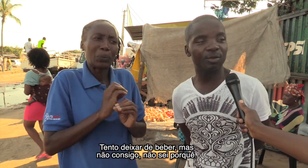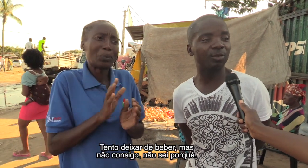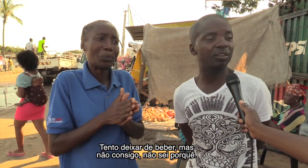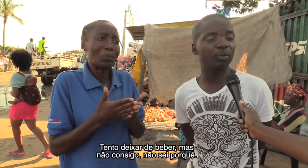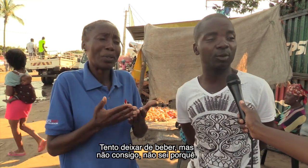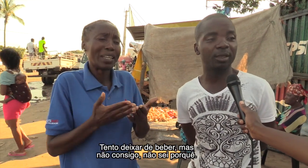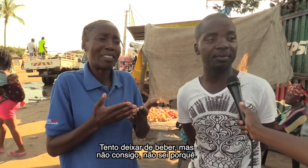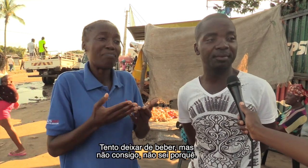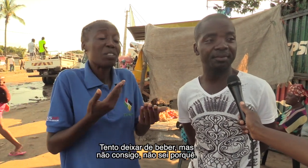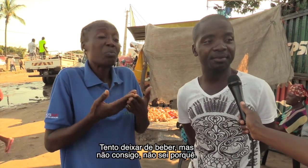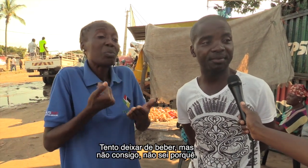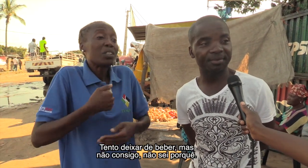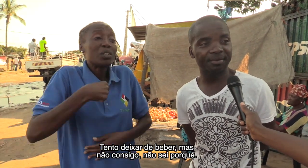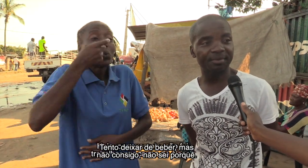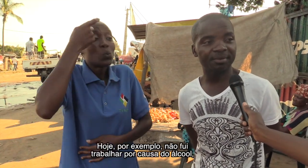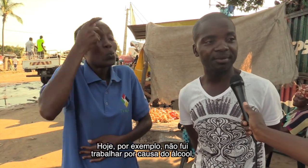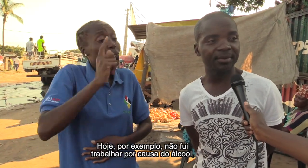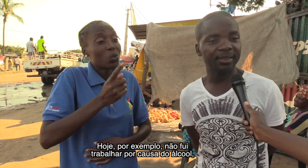Não sei porquê.